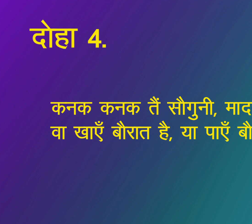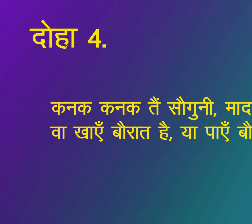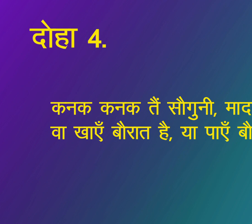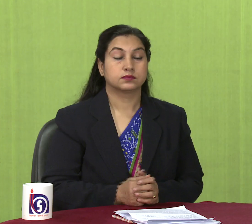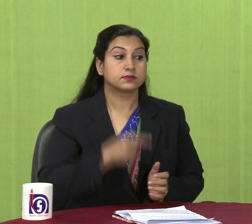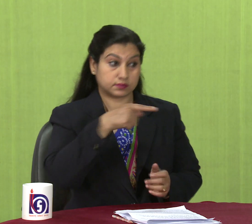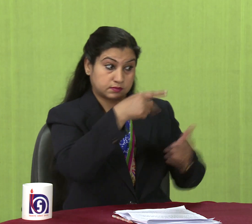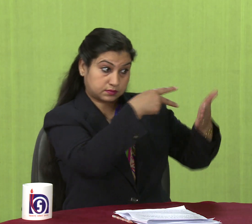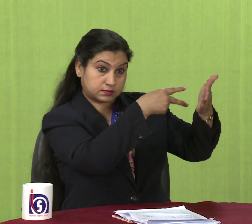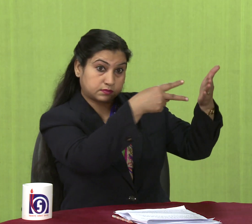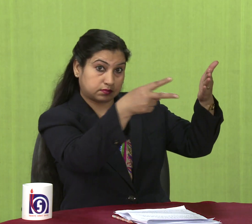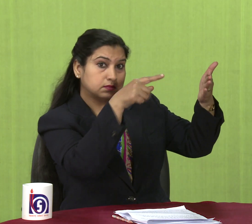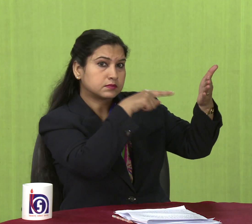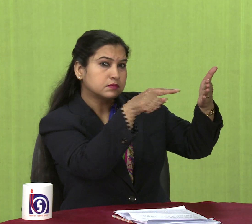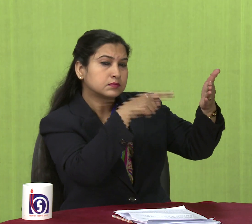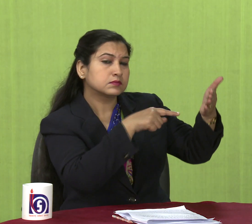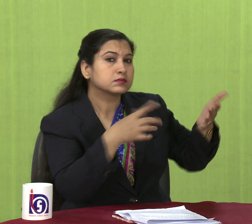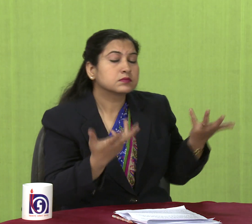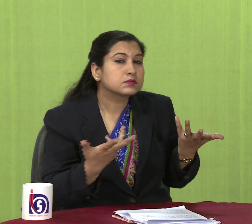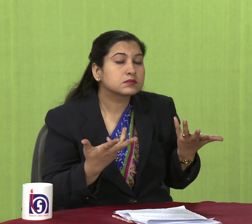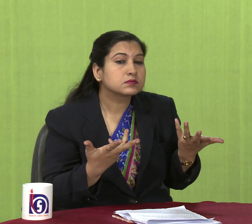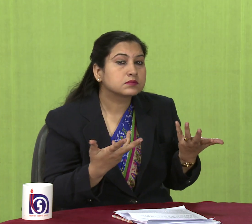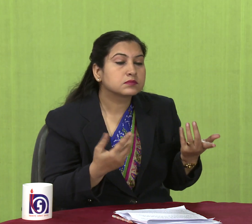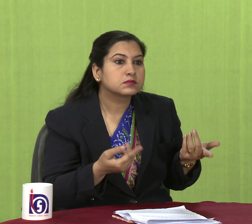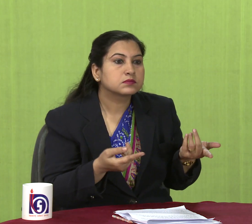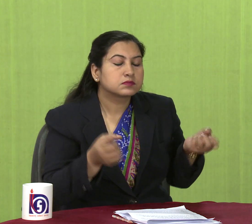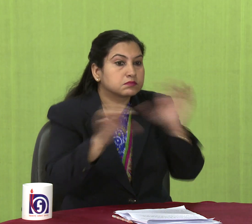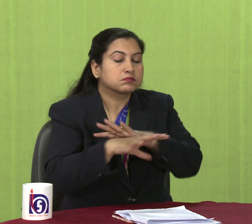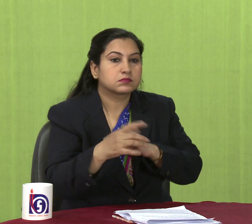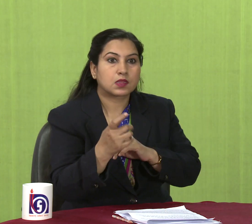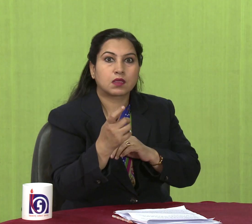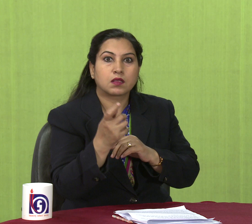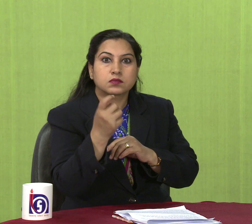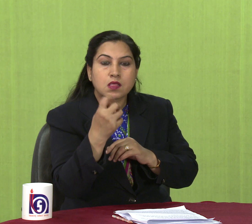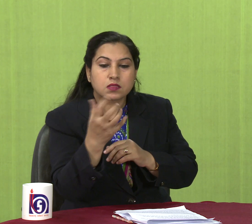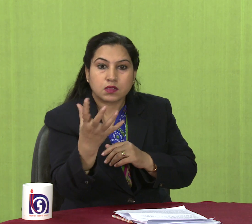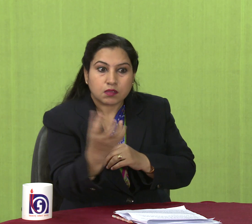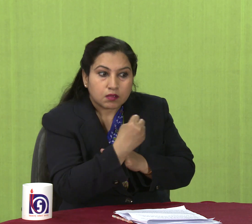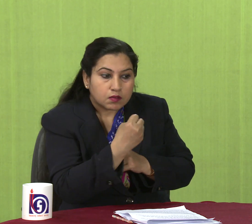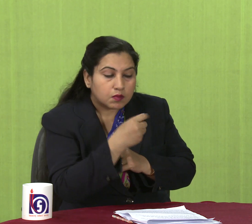इस दोहे में अचानक धन प्राप्त होने वाले व्यक्ति के